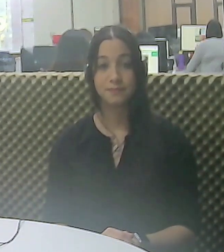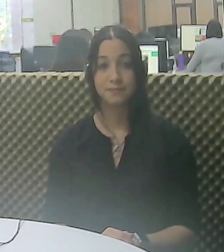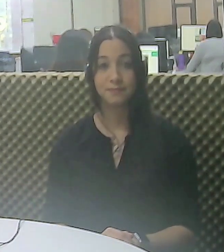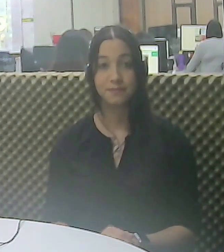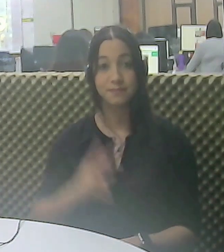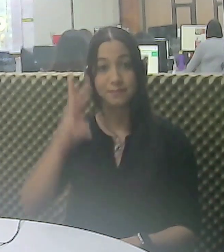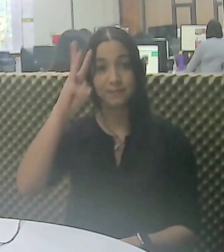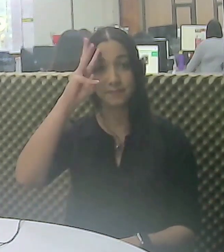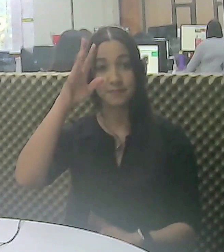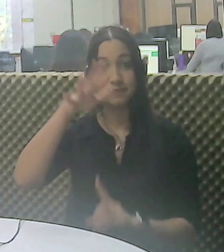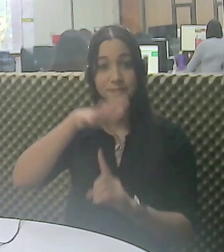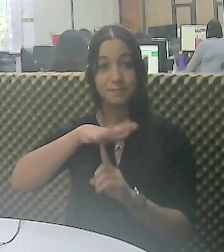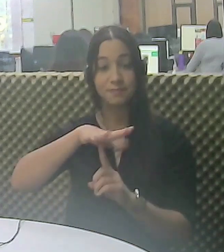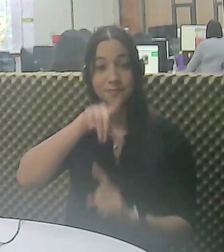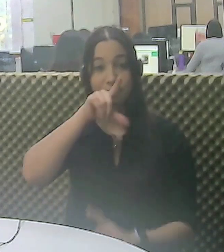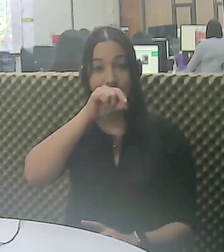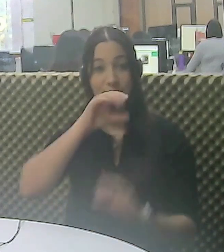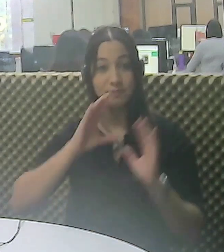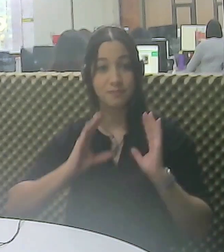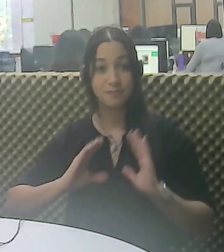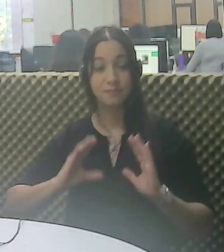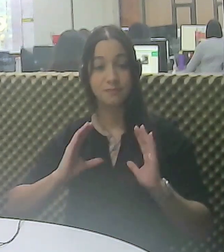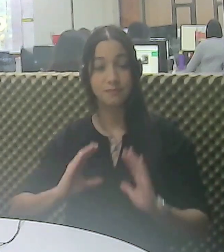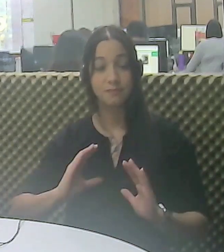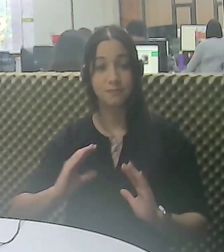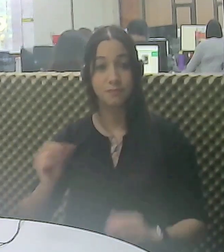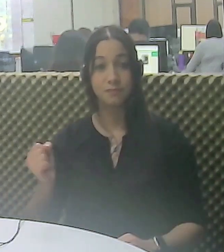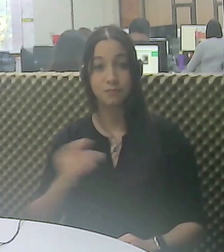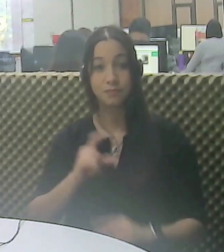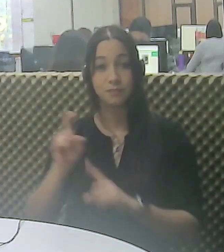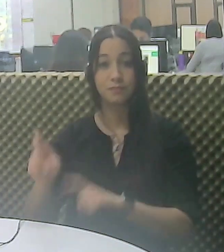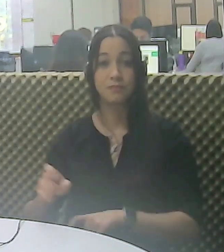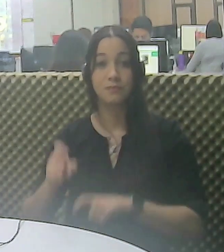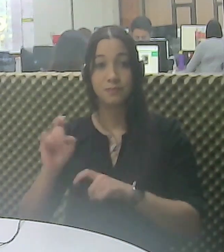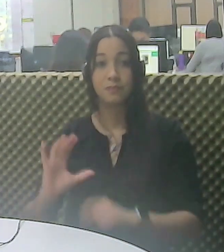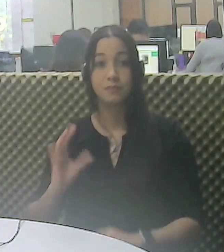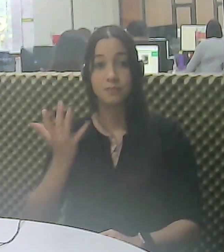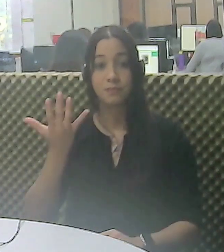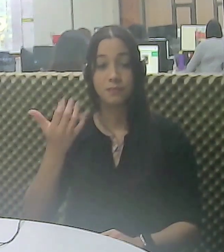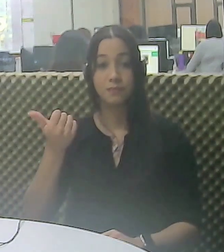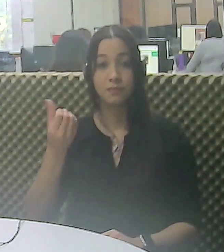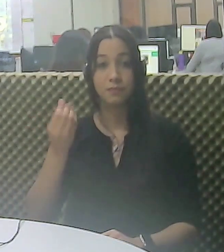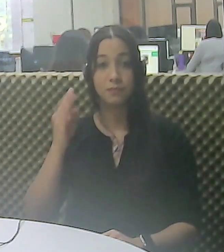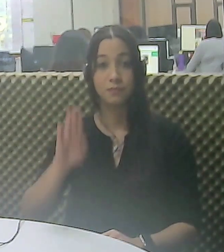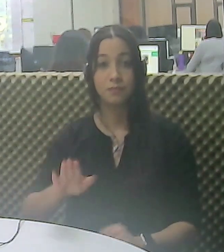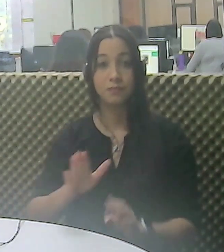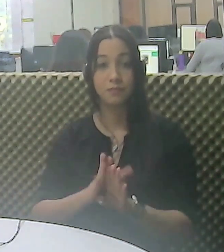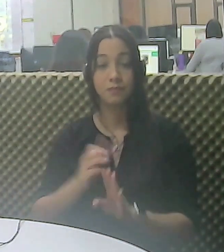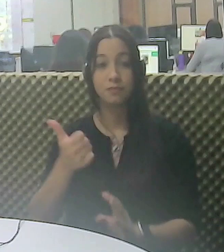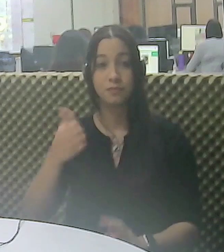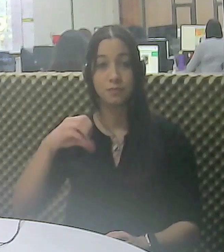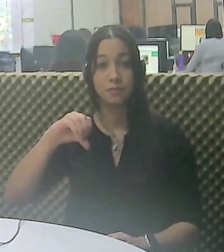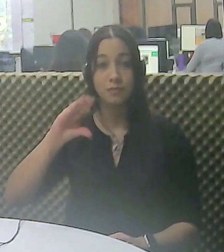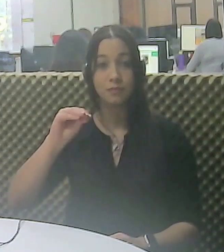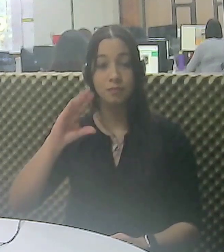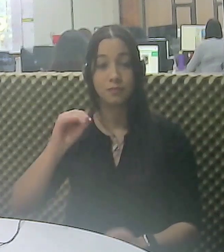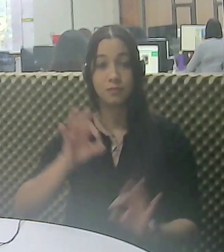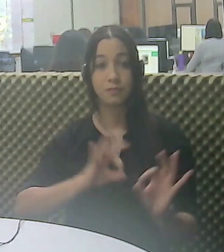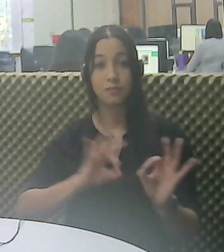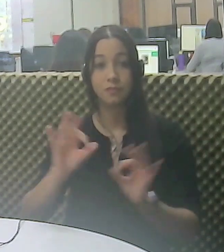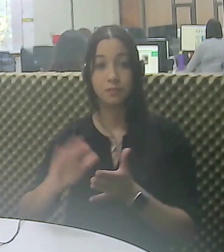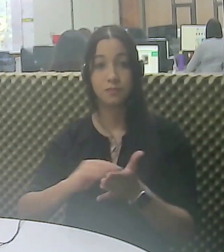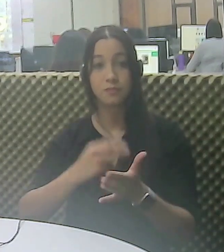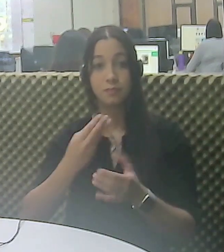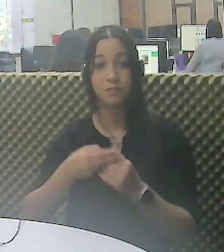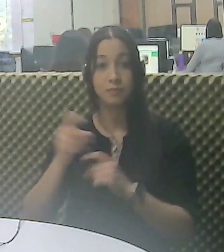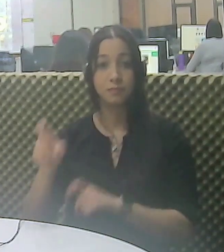Terça é dia de feira no Parque do Sabiá. A Feira Novo Agro acontece hoje das 4 da tarde às 7 da noite. Organizada pela